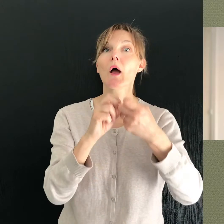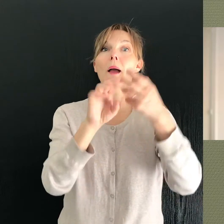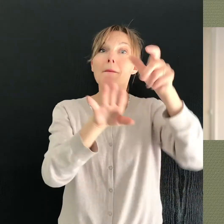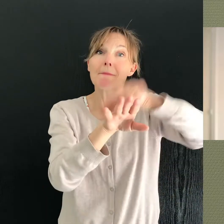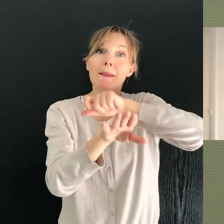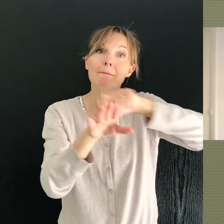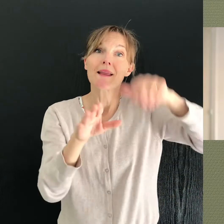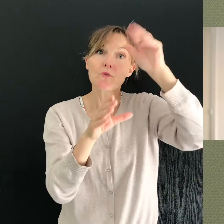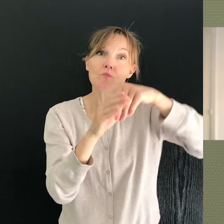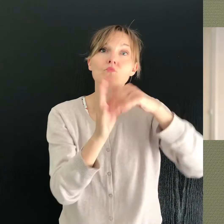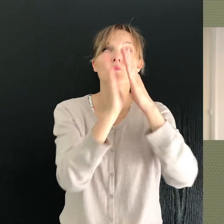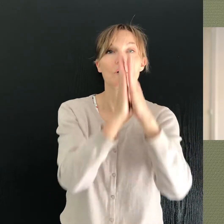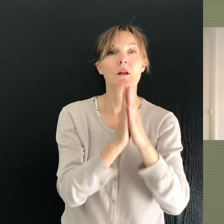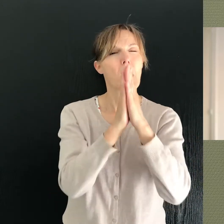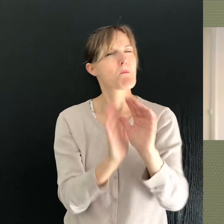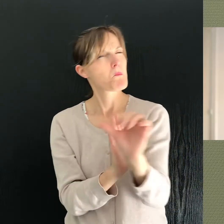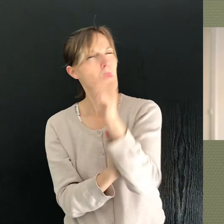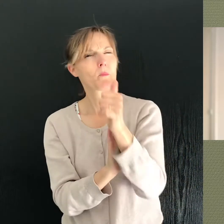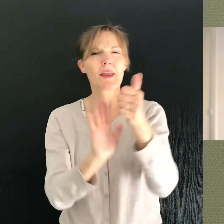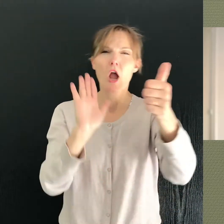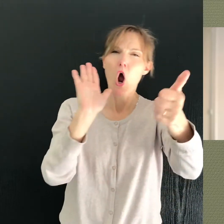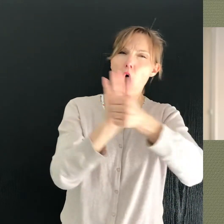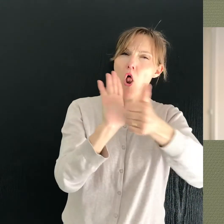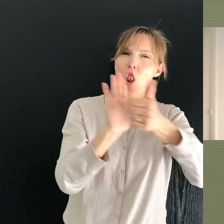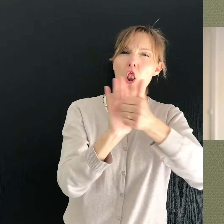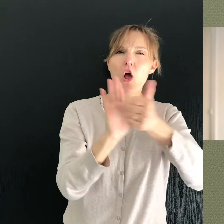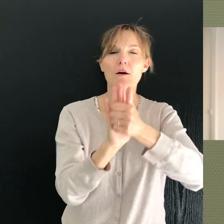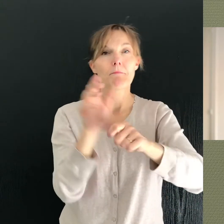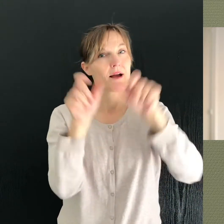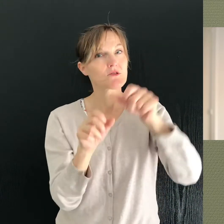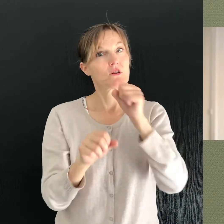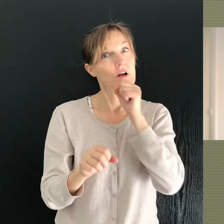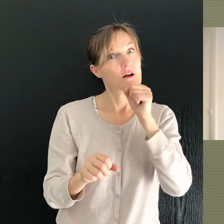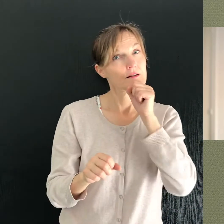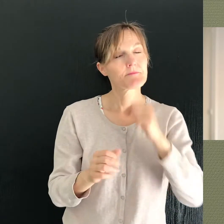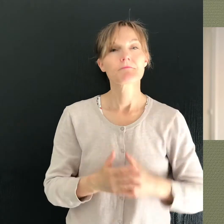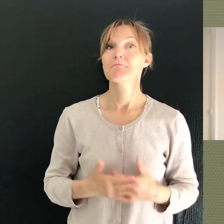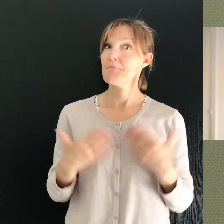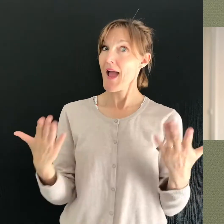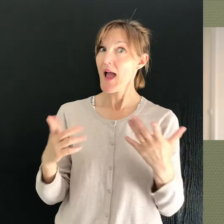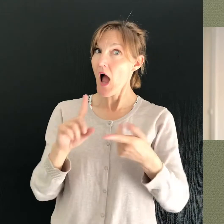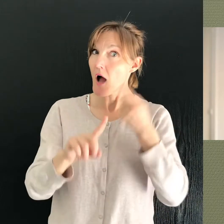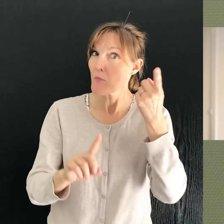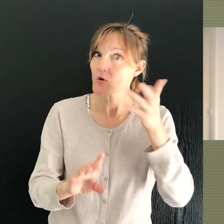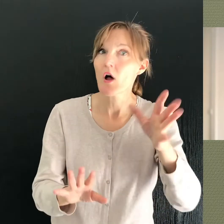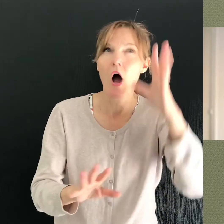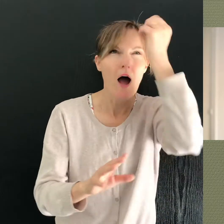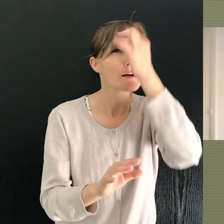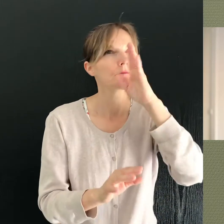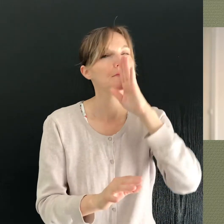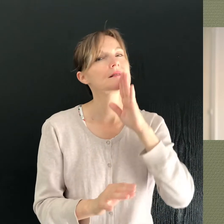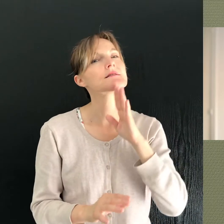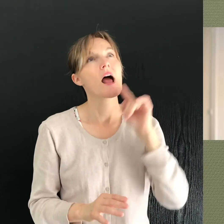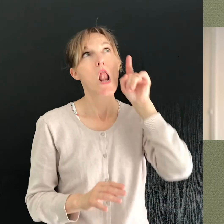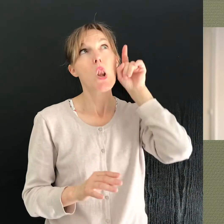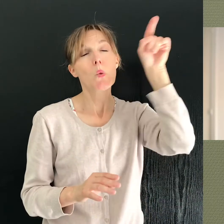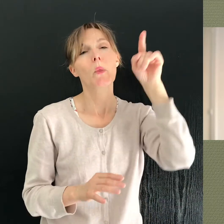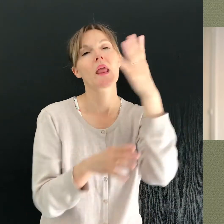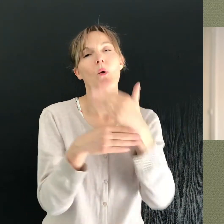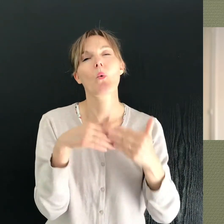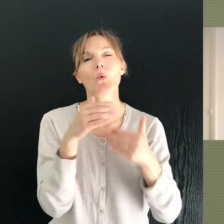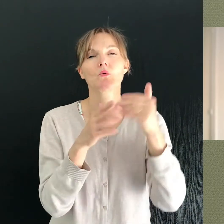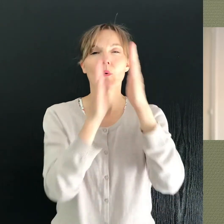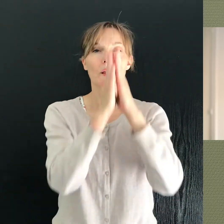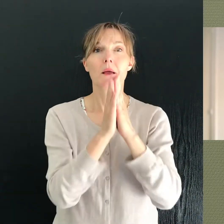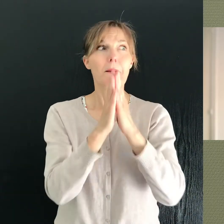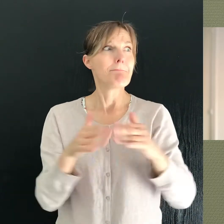l'Église et en premier lieu le rôle des anciens. Mais rappelons-nous, c'est le Saint-Esprit le premier qui doit construire l'Église. Même si